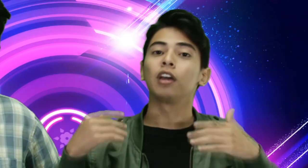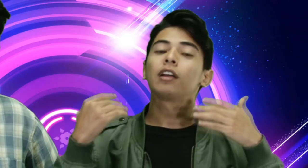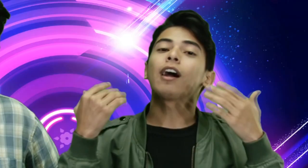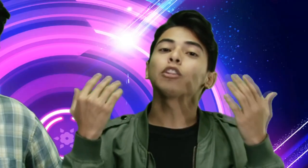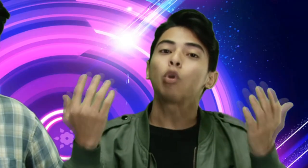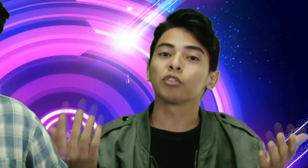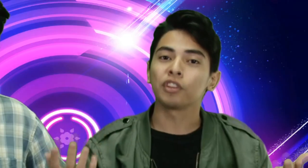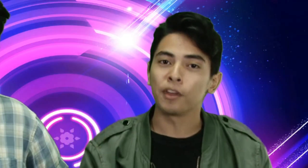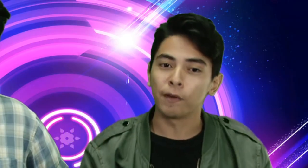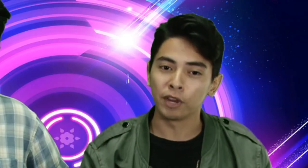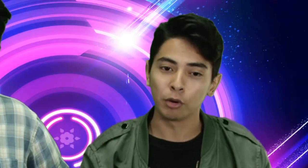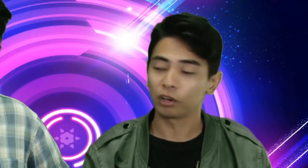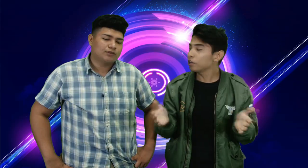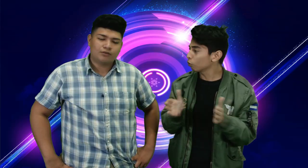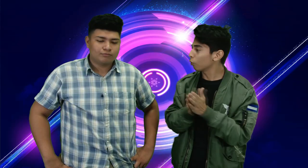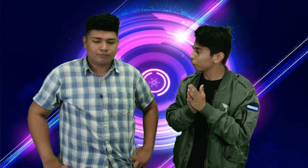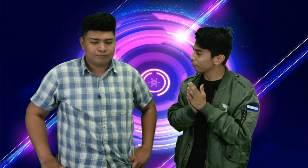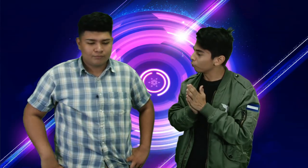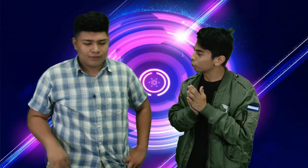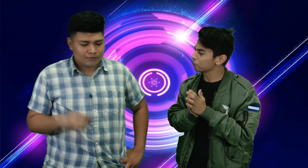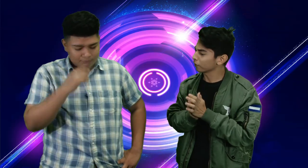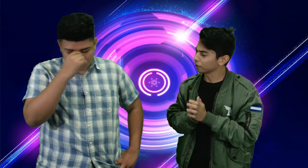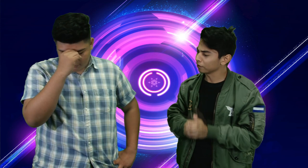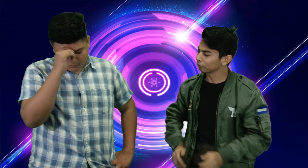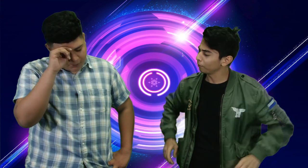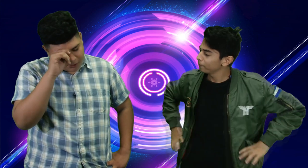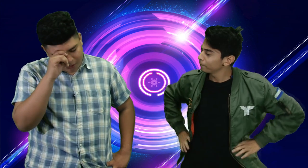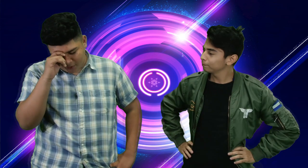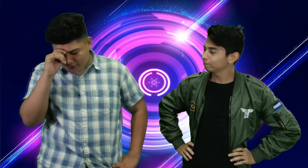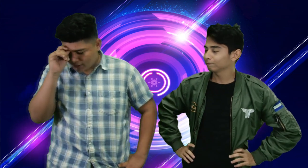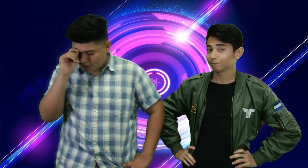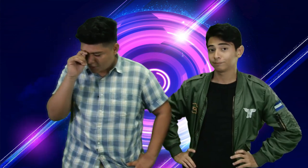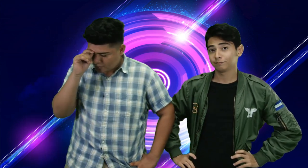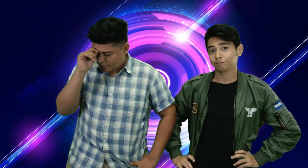14 veces no lo quieres